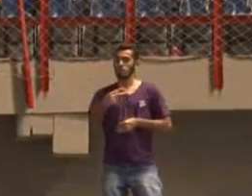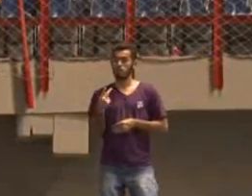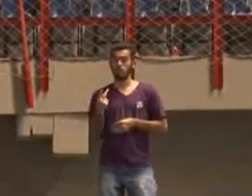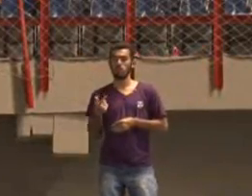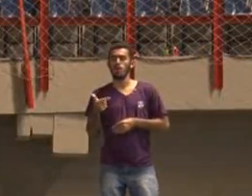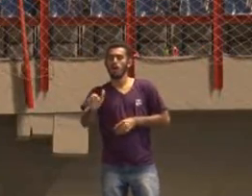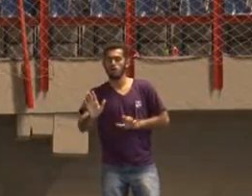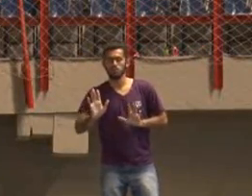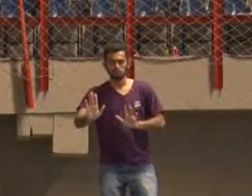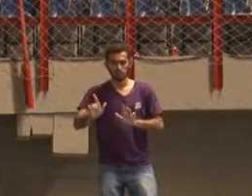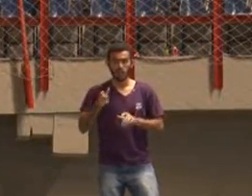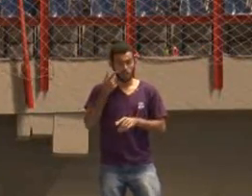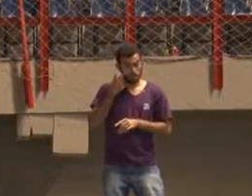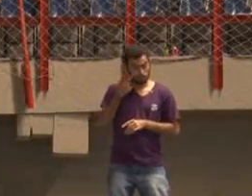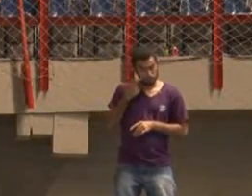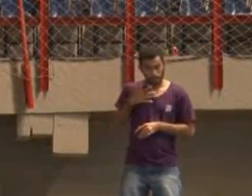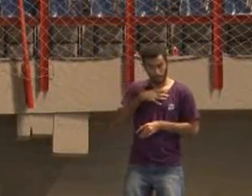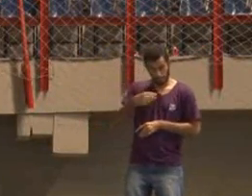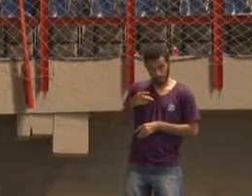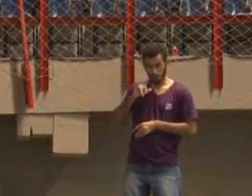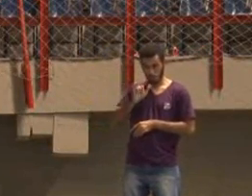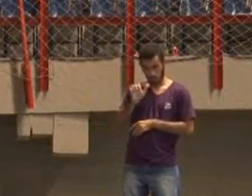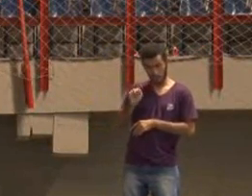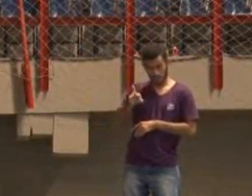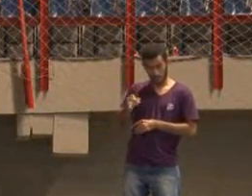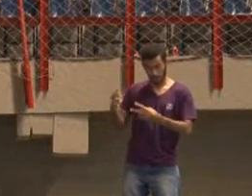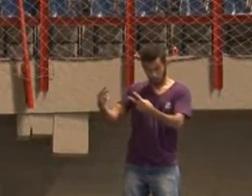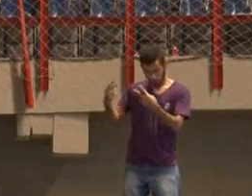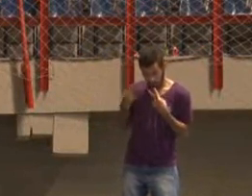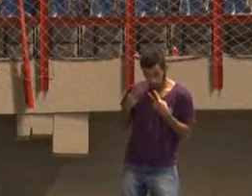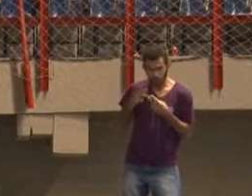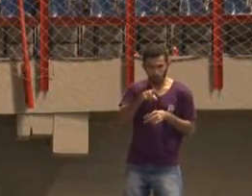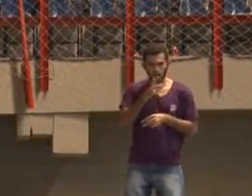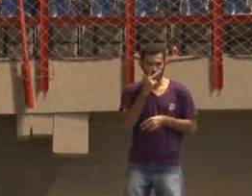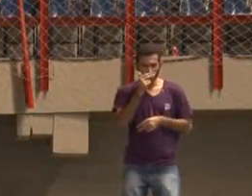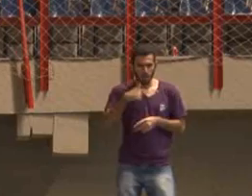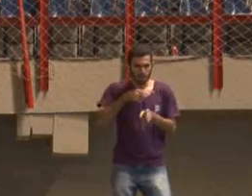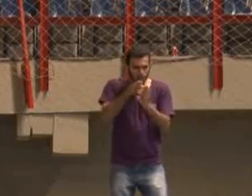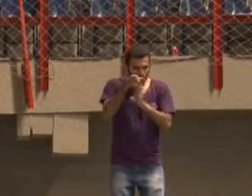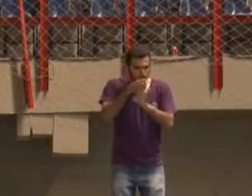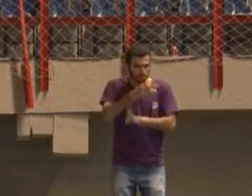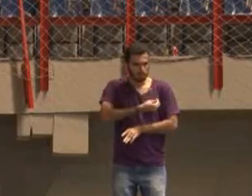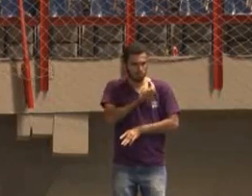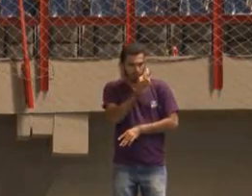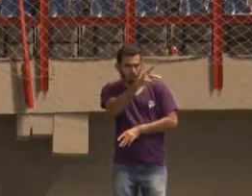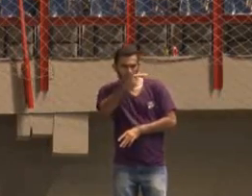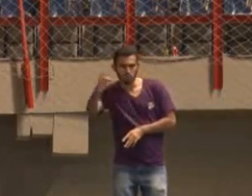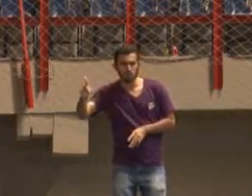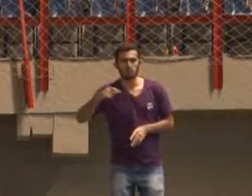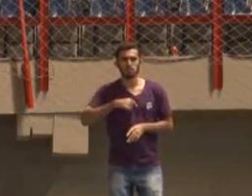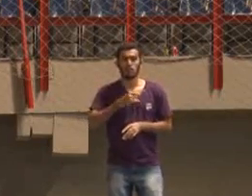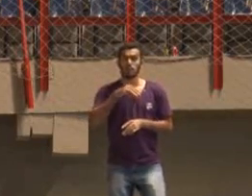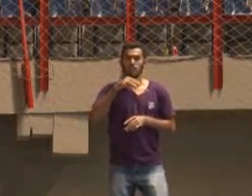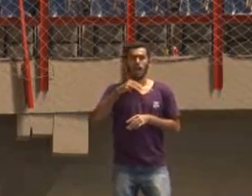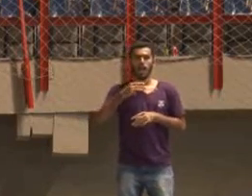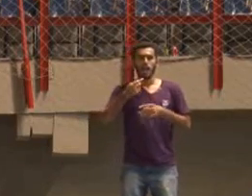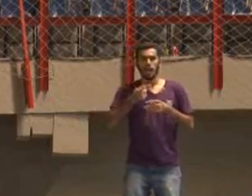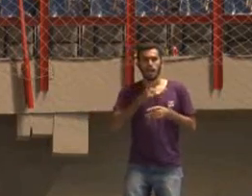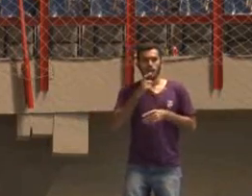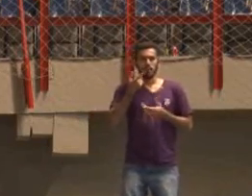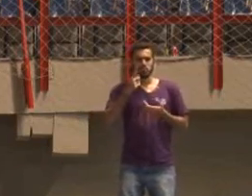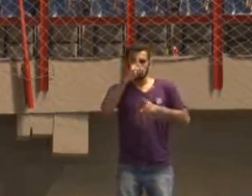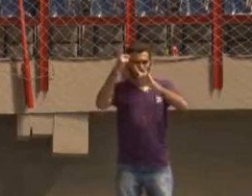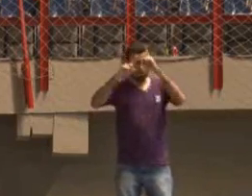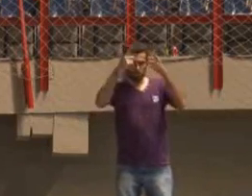preste atenção em mim. Olha que interessante, parece até um conselho para a vida isso aí. A mitologia grega é rica porque usa muito dessas